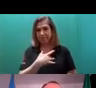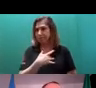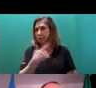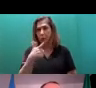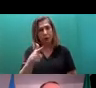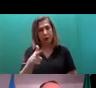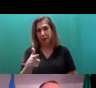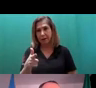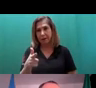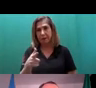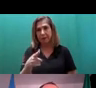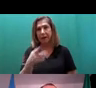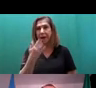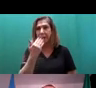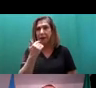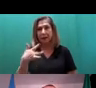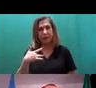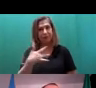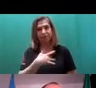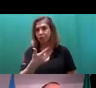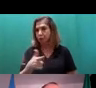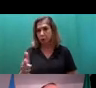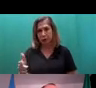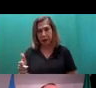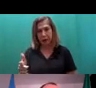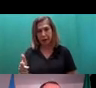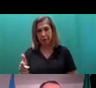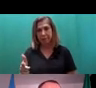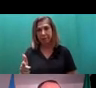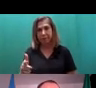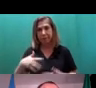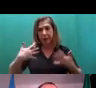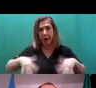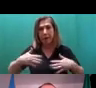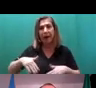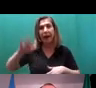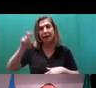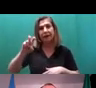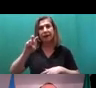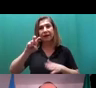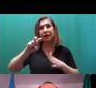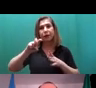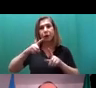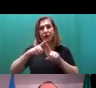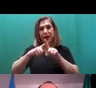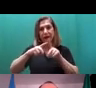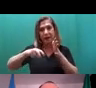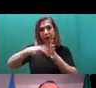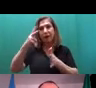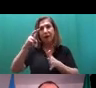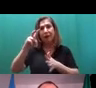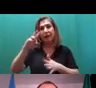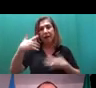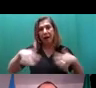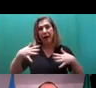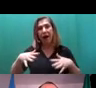dieta saudável é 5 vezes mais cara que uma dieta suficiente em